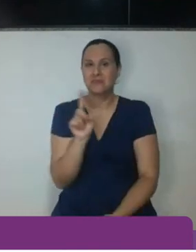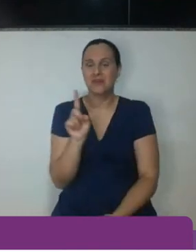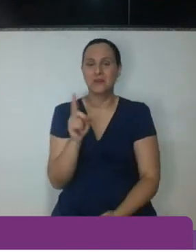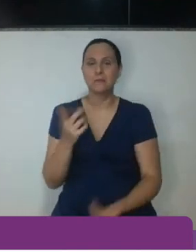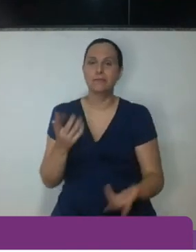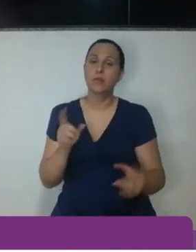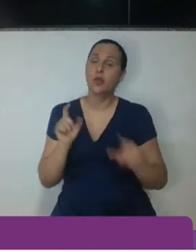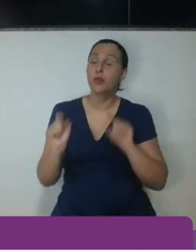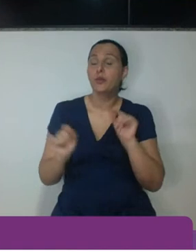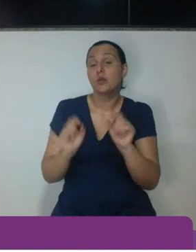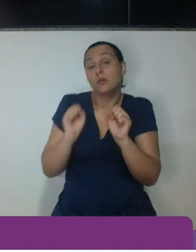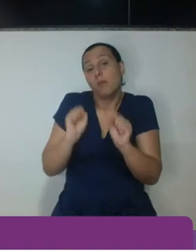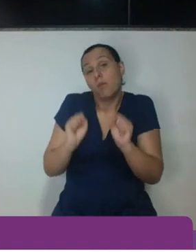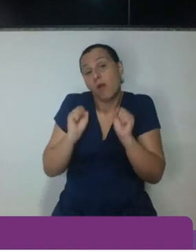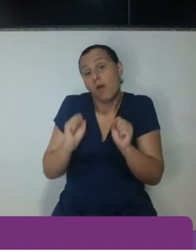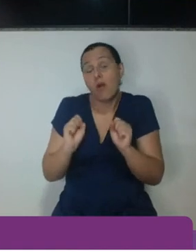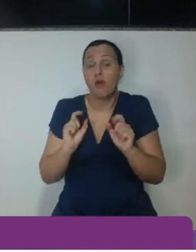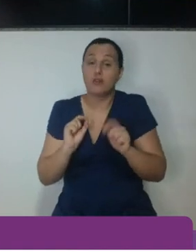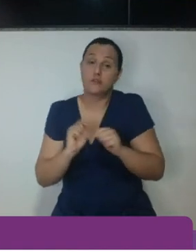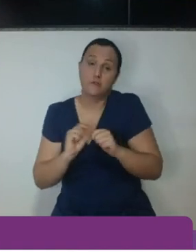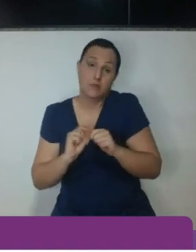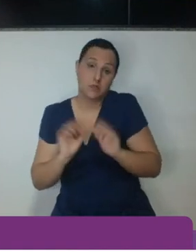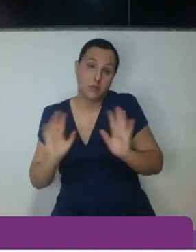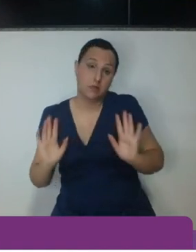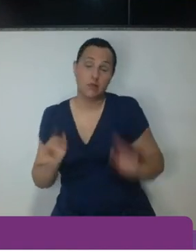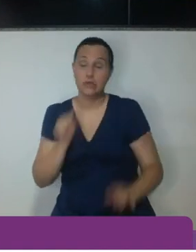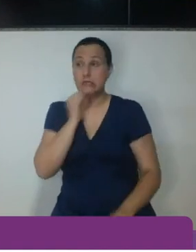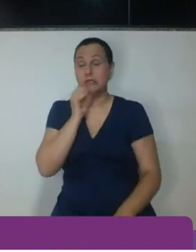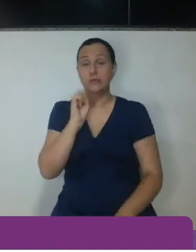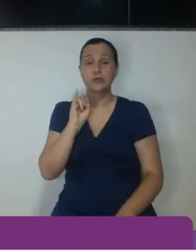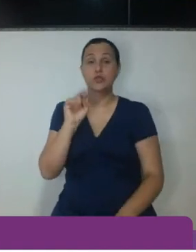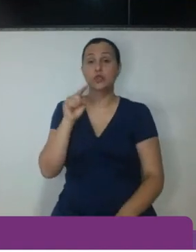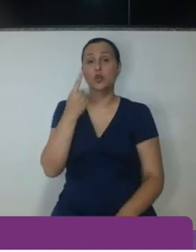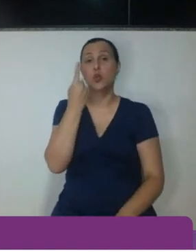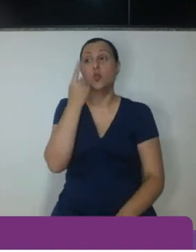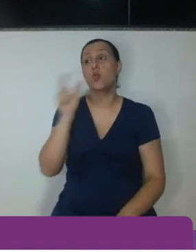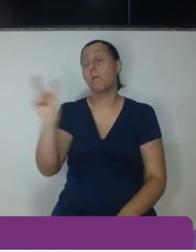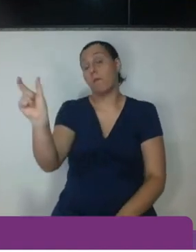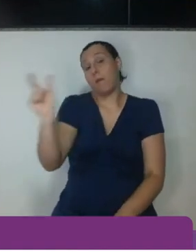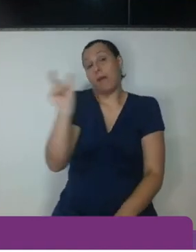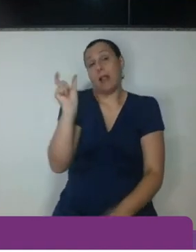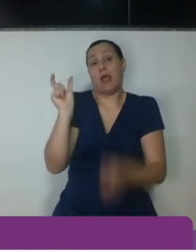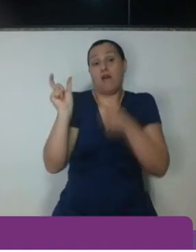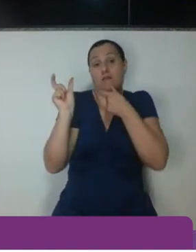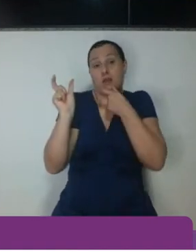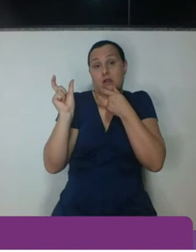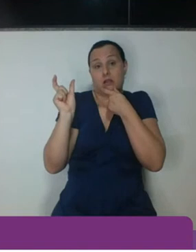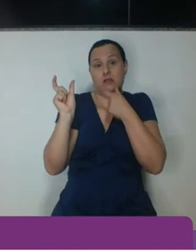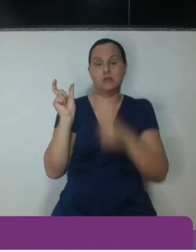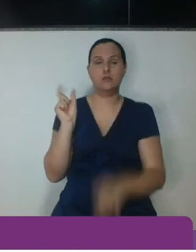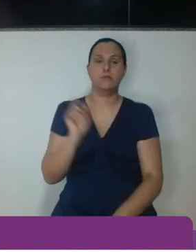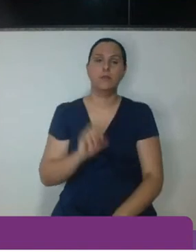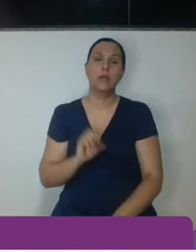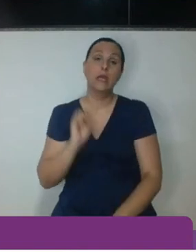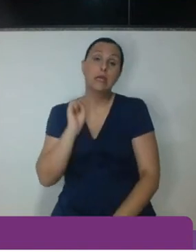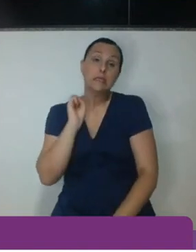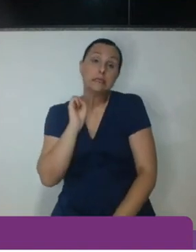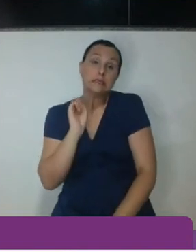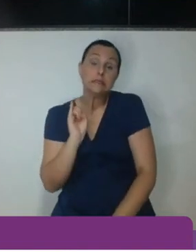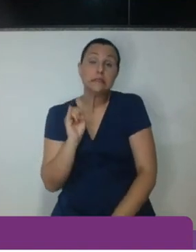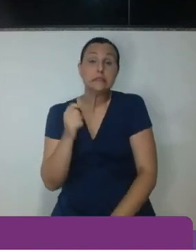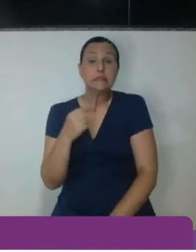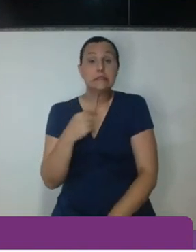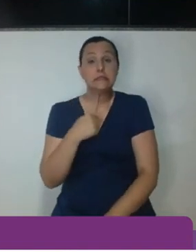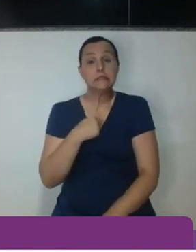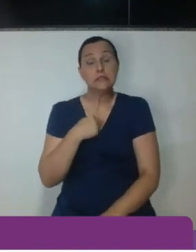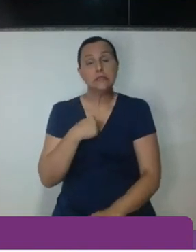fazer? Ele está falando uma palavra em inglês, uma expressão em inglês. Se eu tiver a liberdade de estar num evento